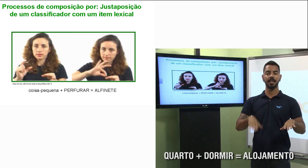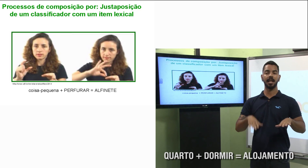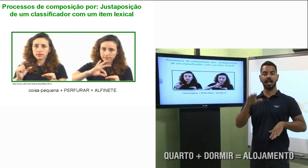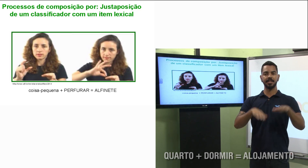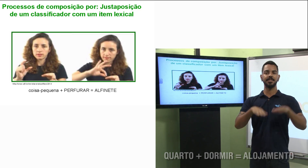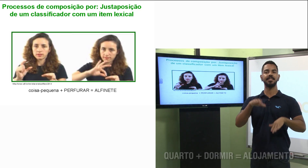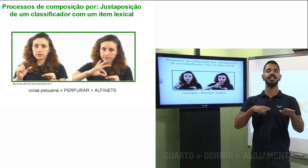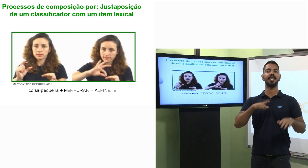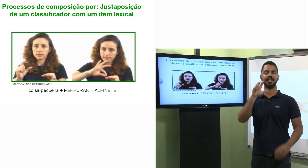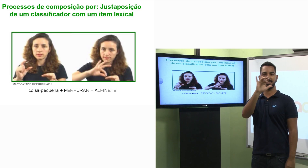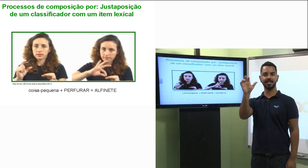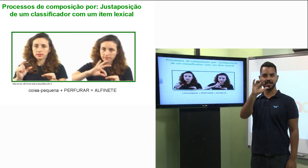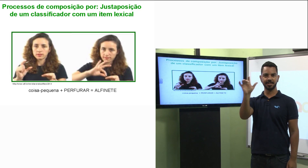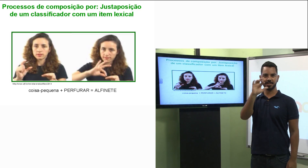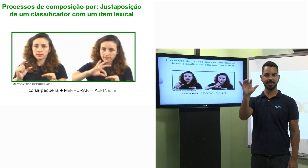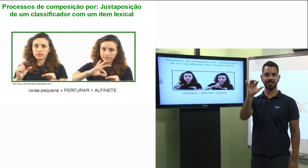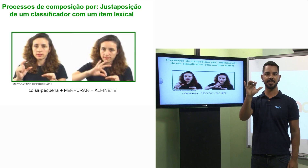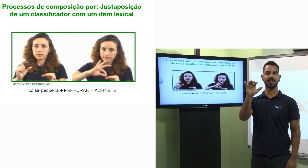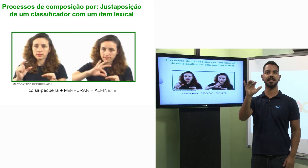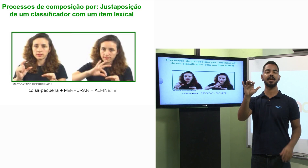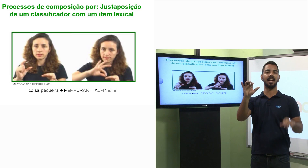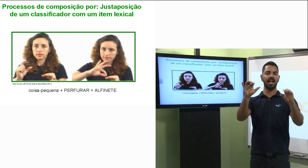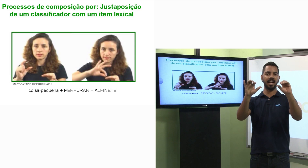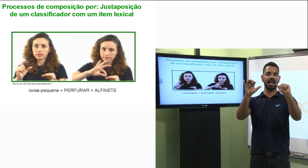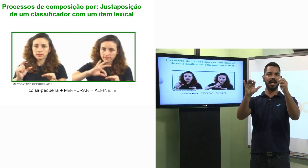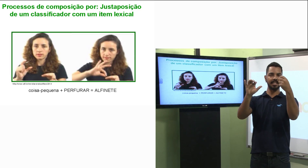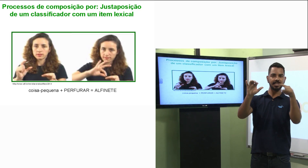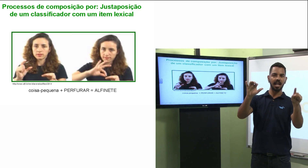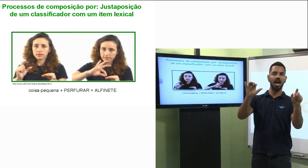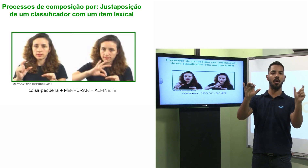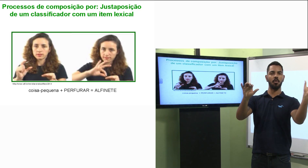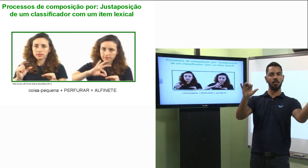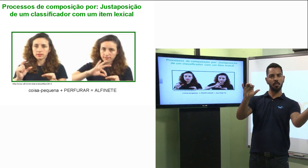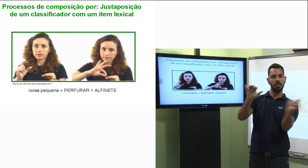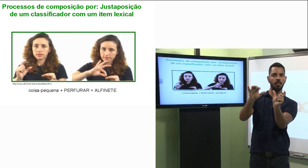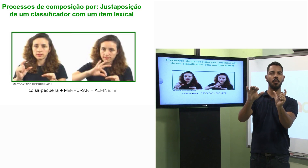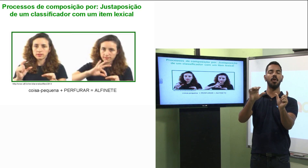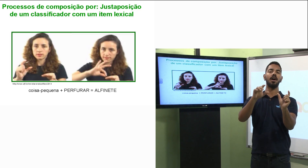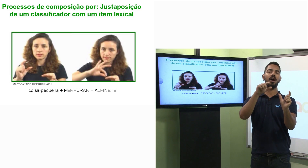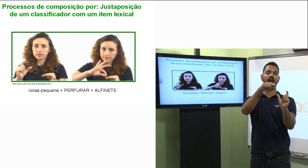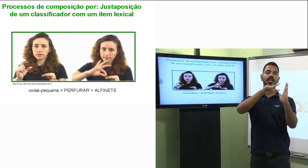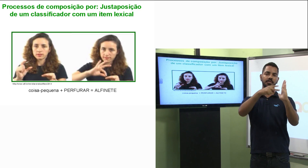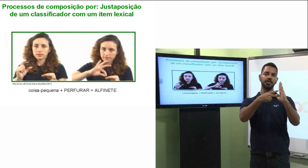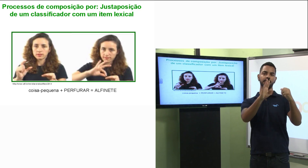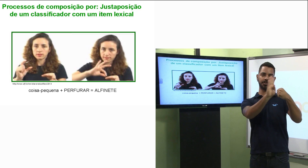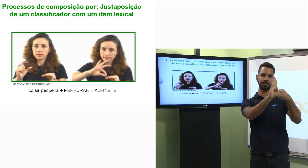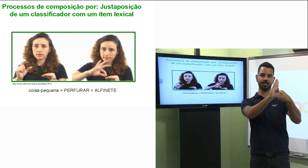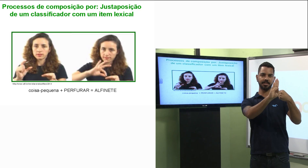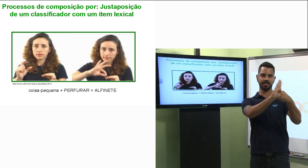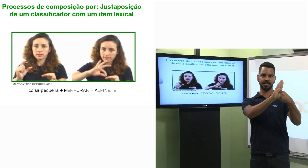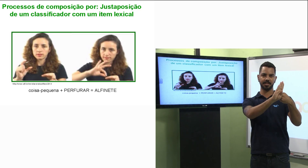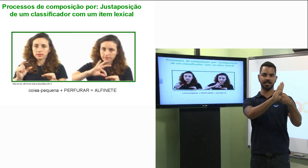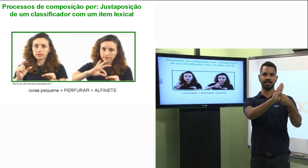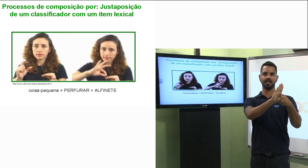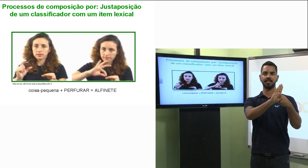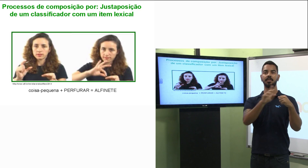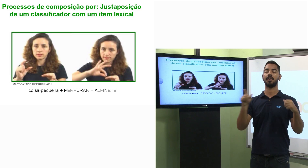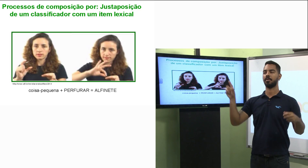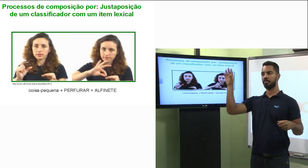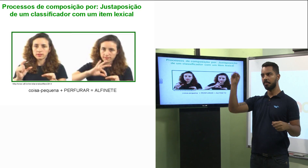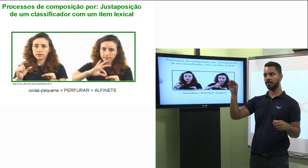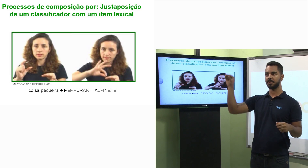com o sinal que o representa, a ação realizada pelo substantivo, que em atendimento à semântica da ação